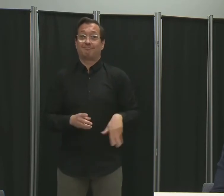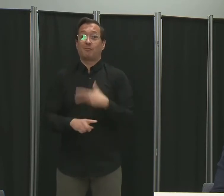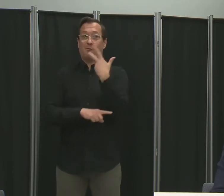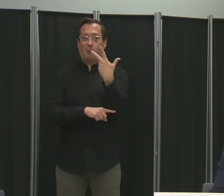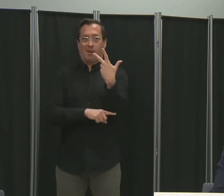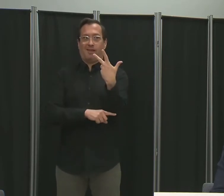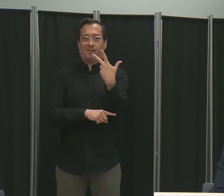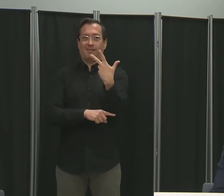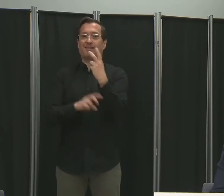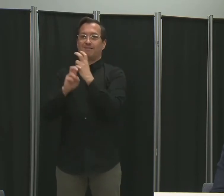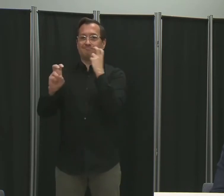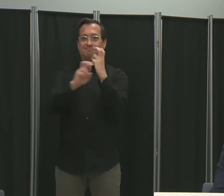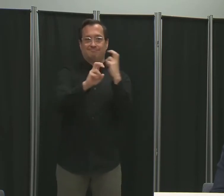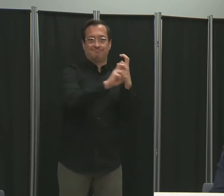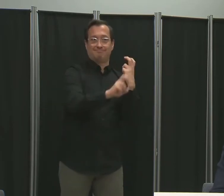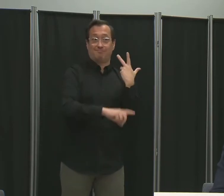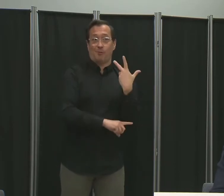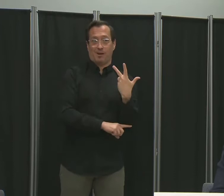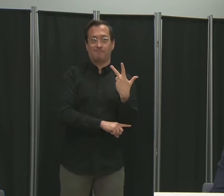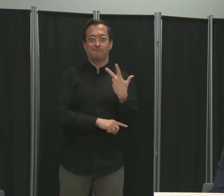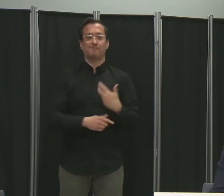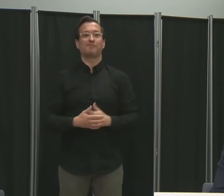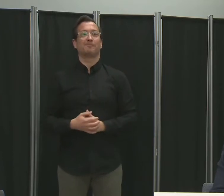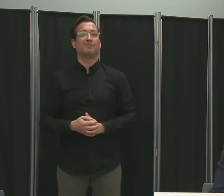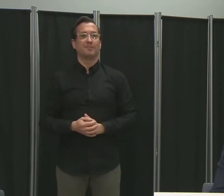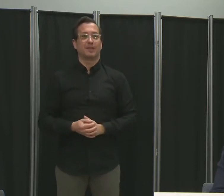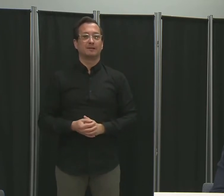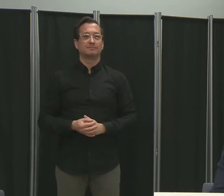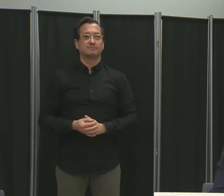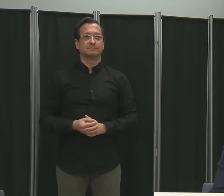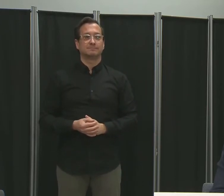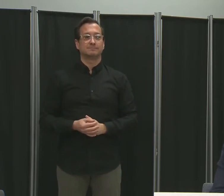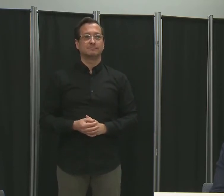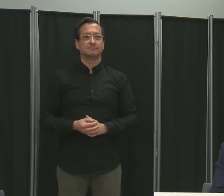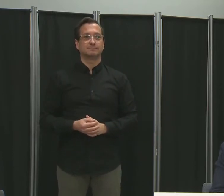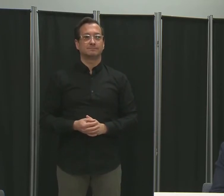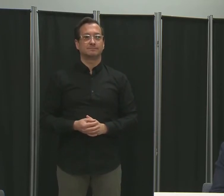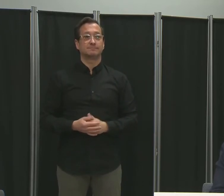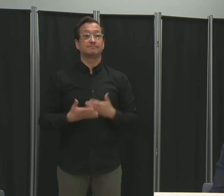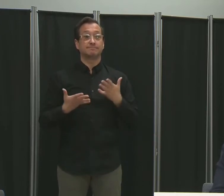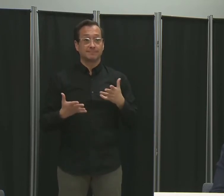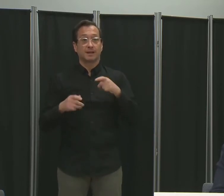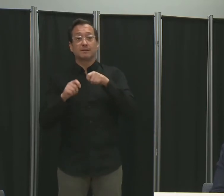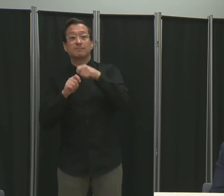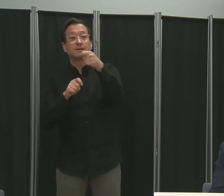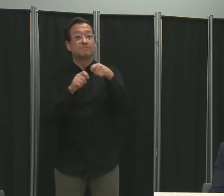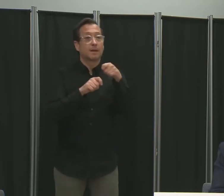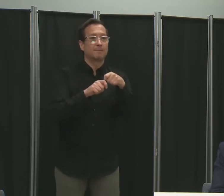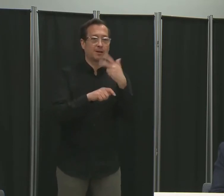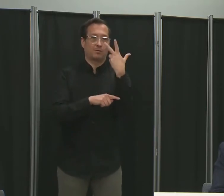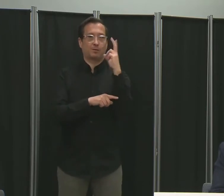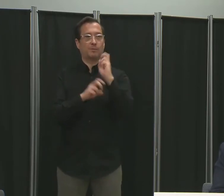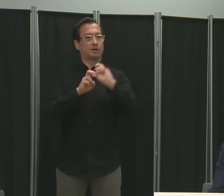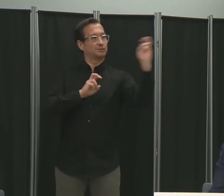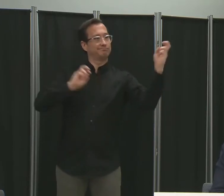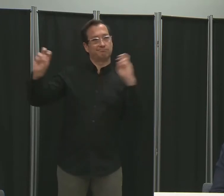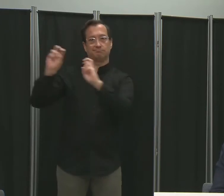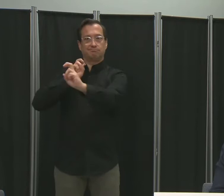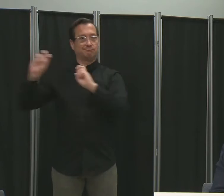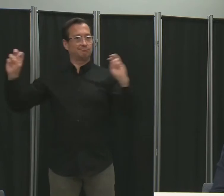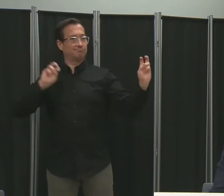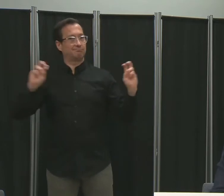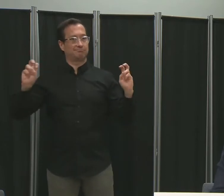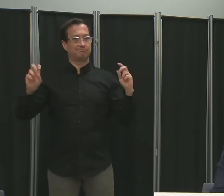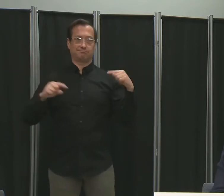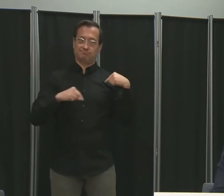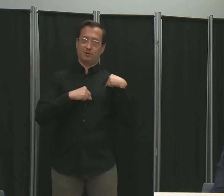sur le quai sur le terrain en train de faire des prélèvements donc depuis les derniers jours c'est